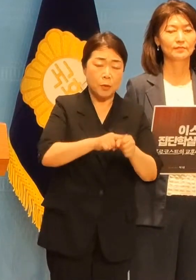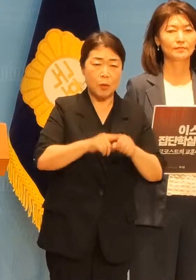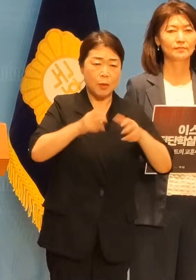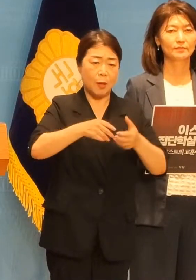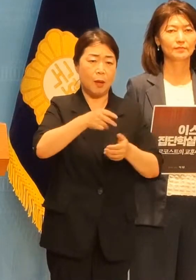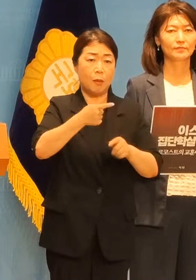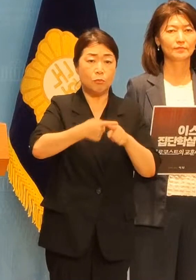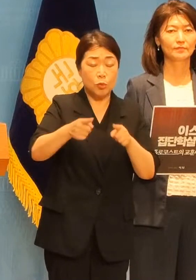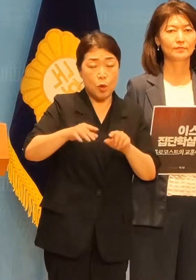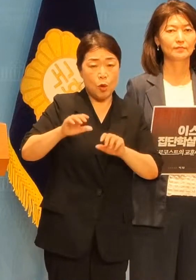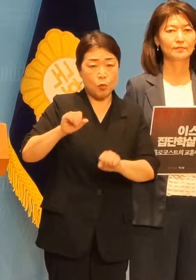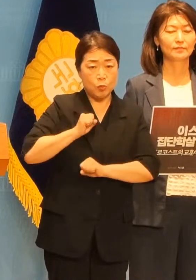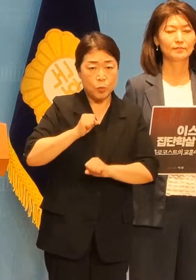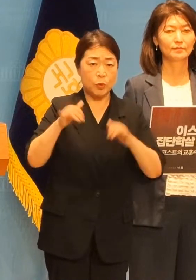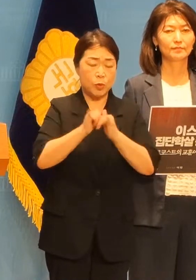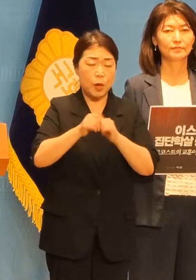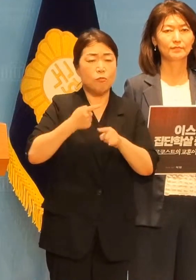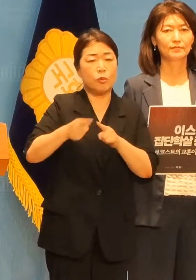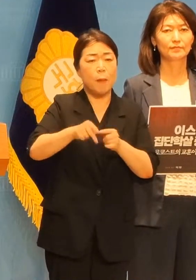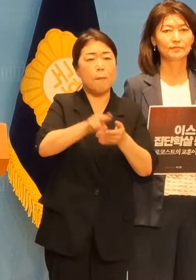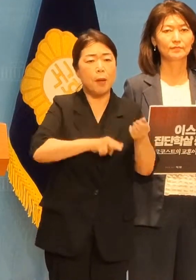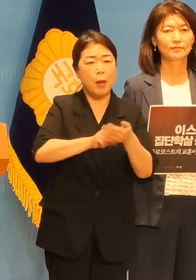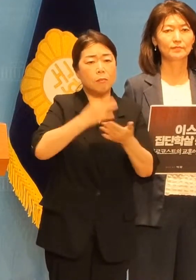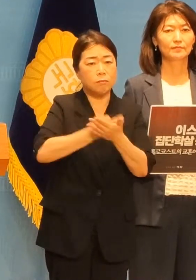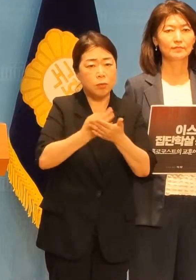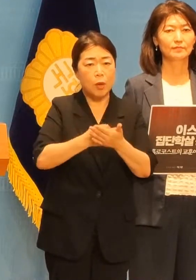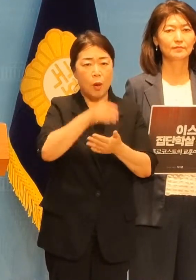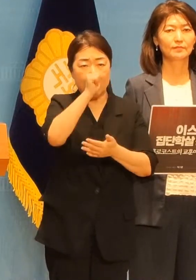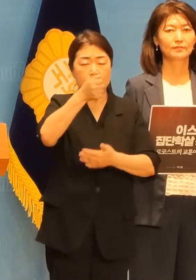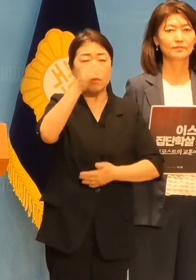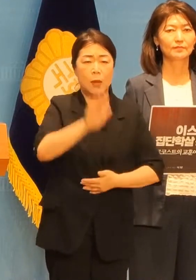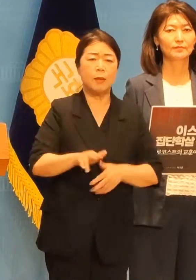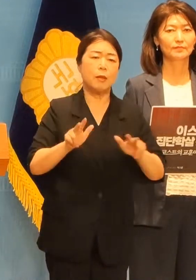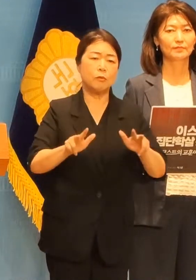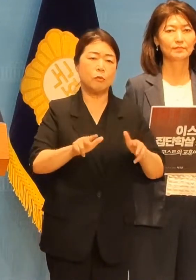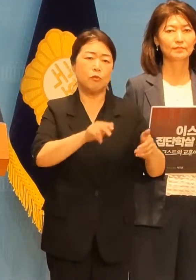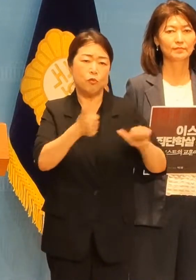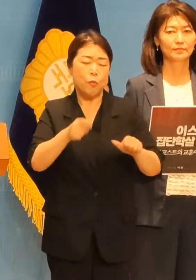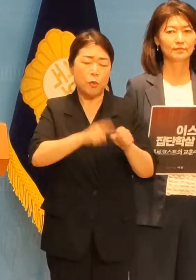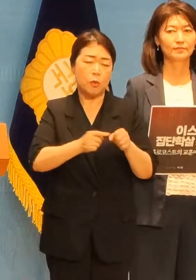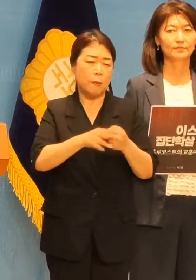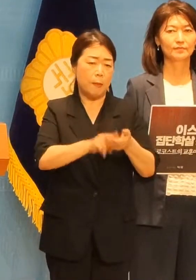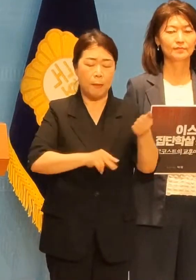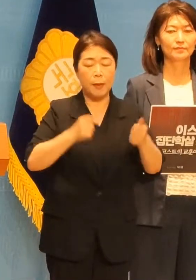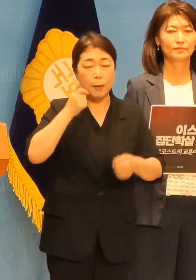합니까? 죽음의 상인이 되어서는 안 됩니다.